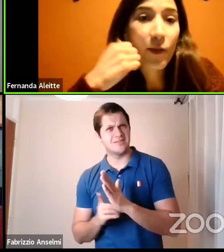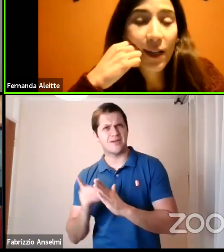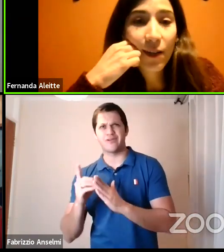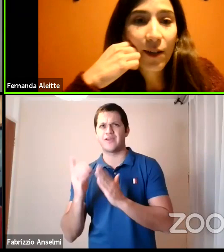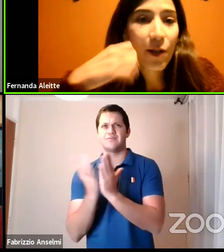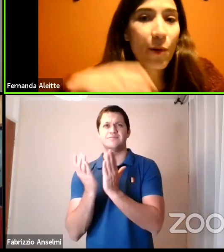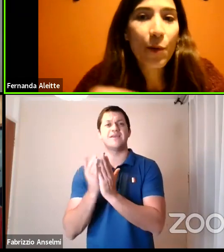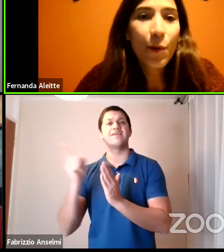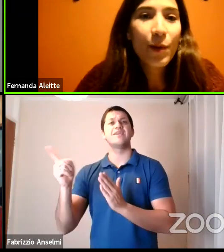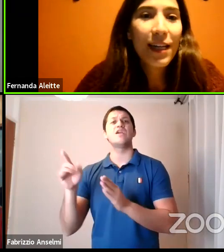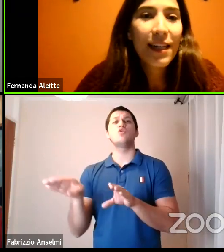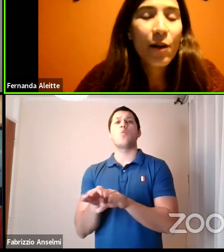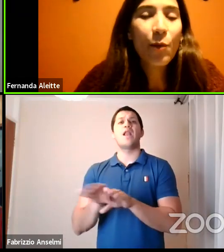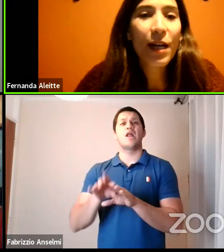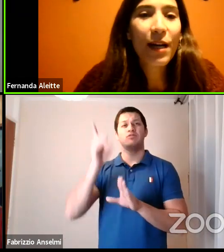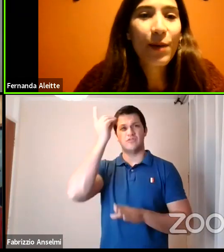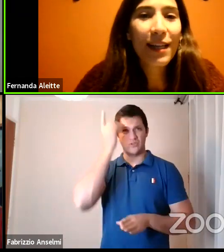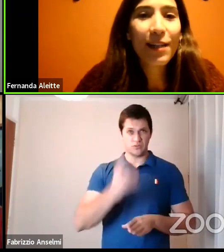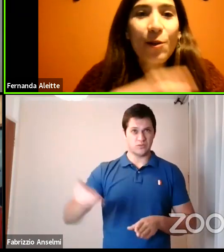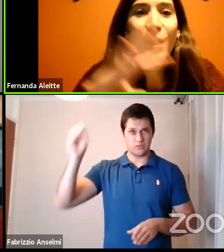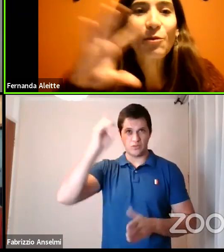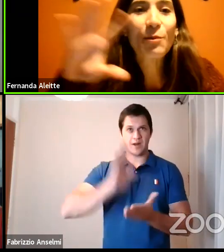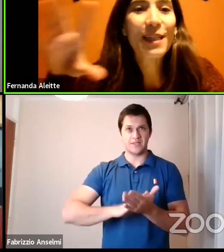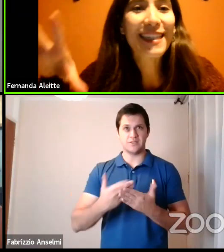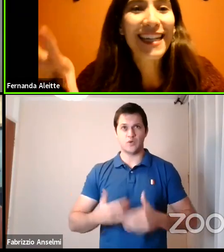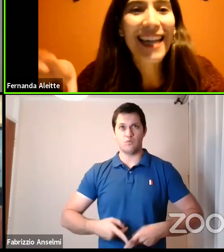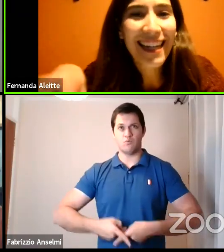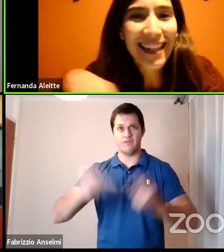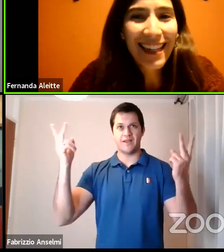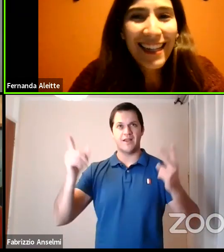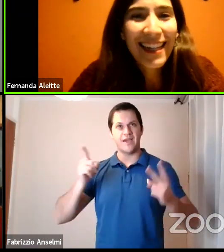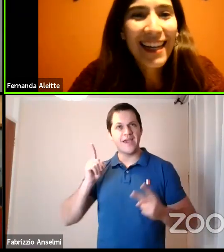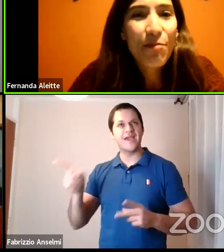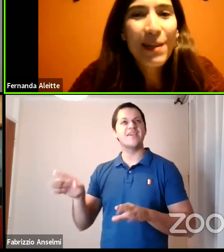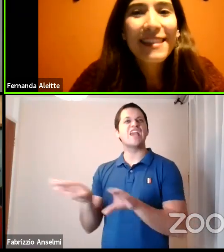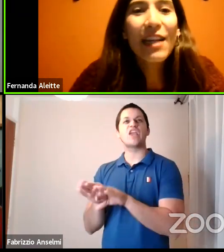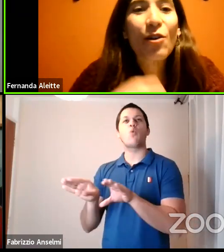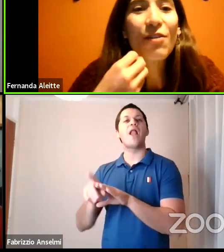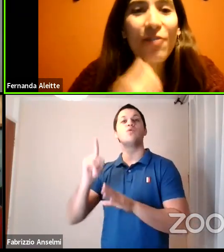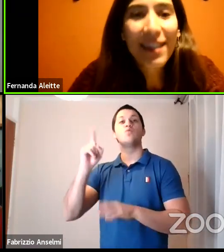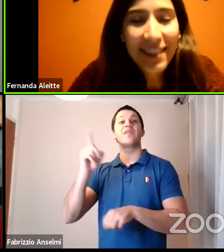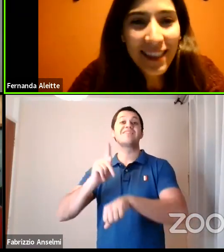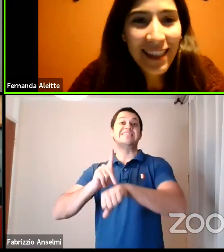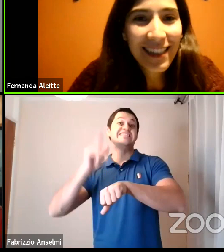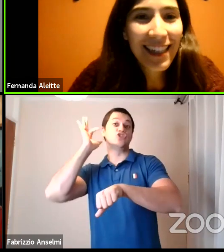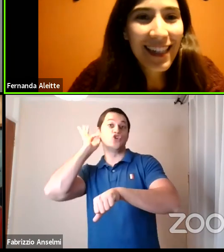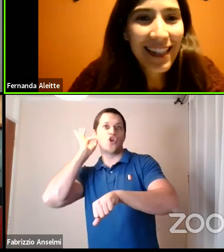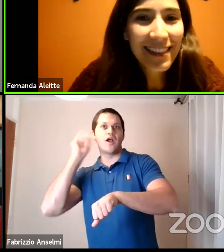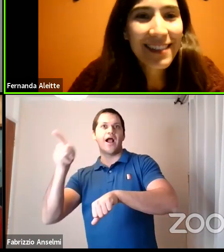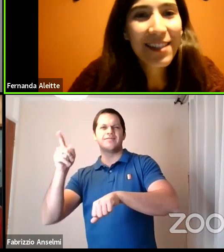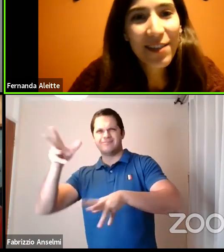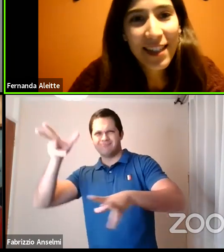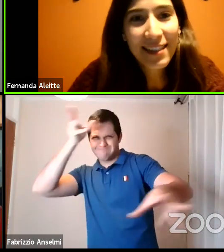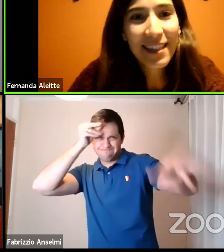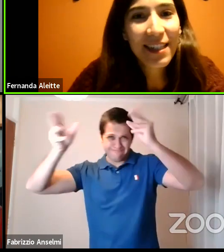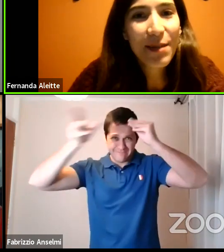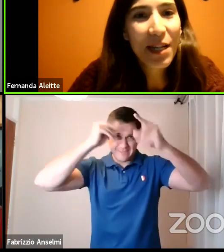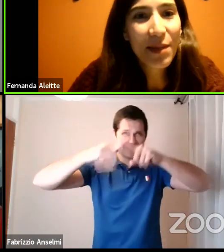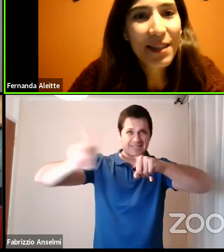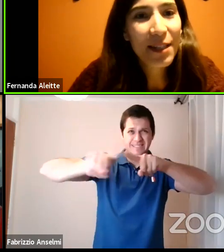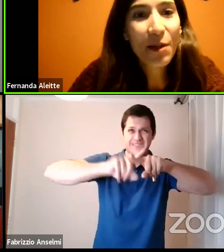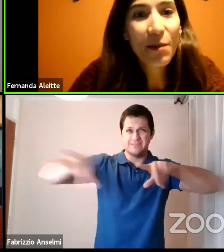de salud pública, ha tenido un es como una kinesióloga súper integral. Pese a lo difícil que es